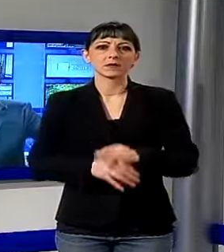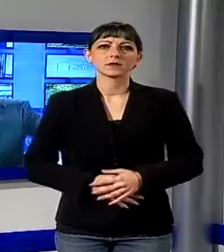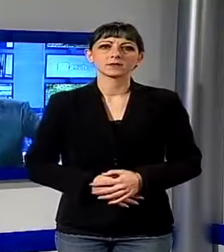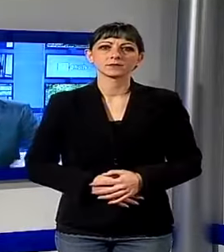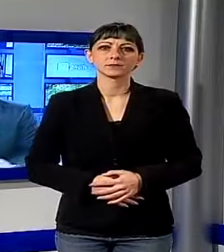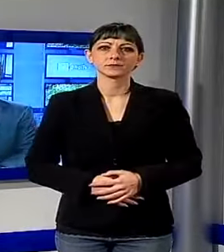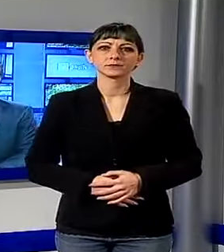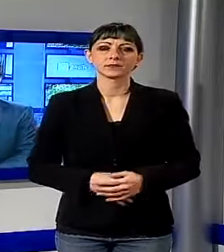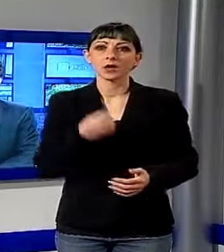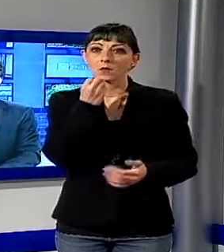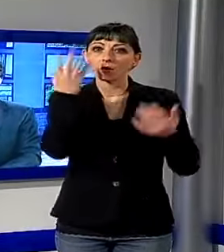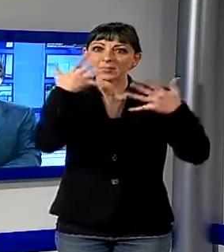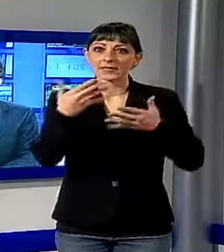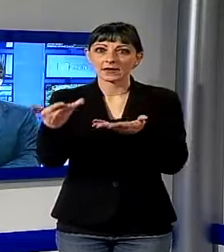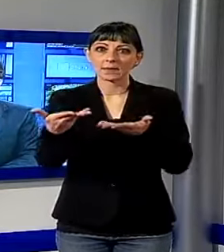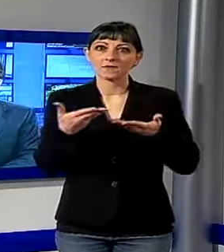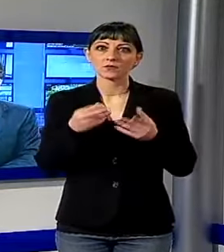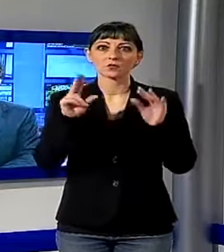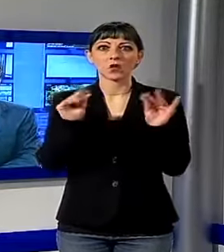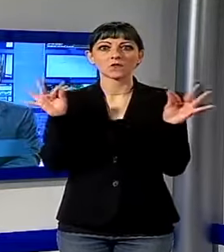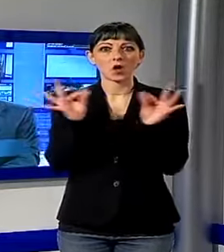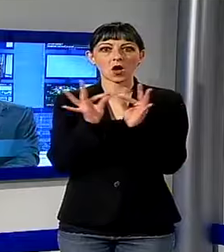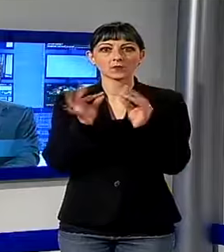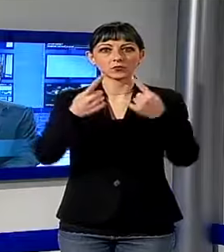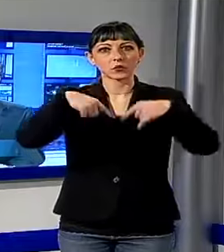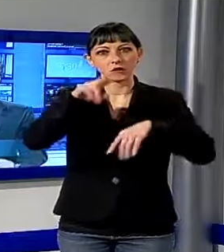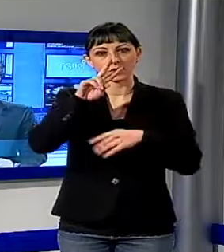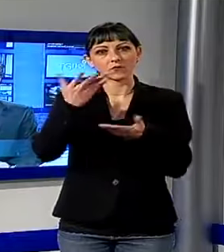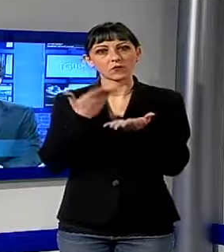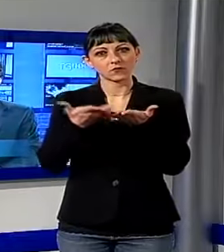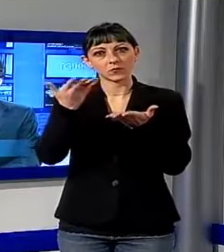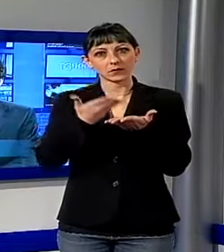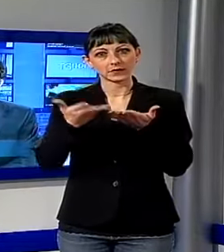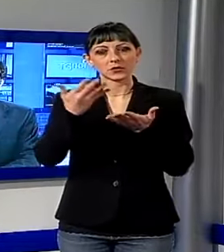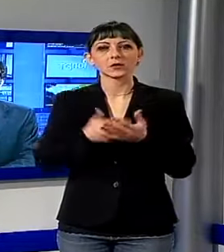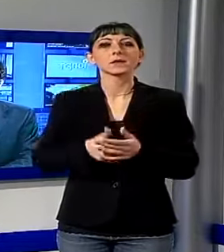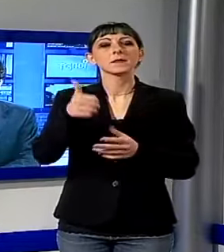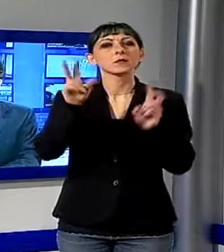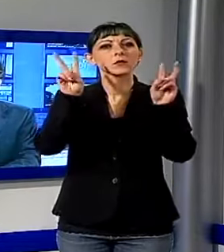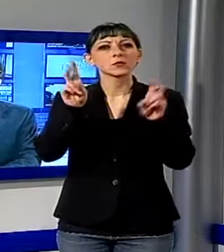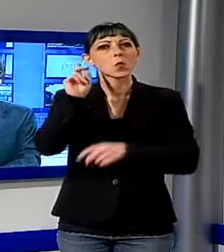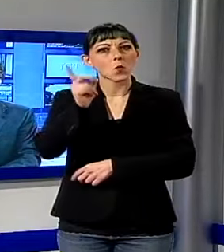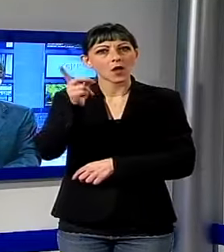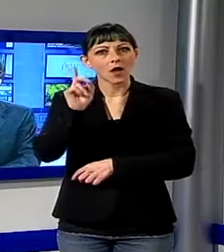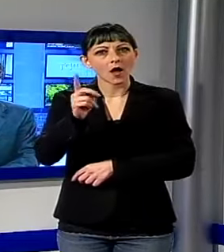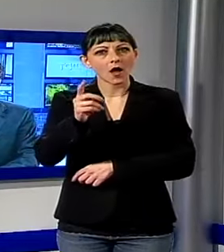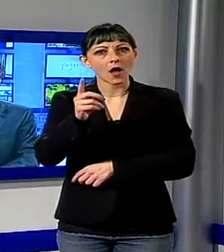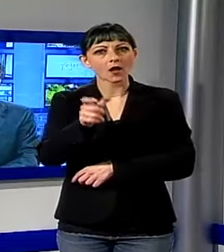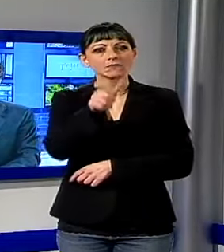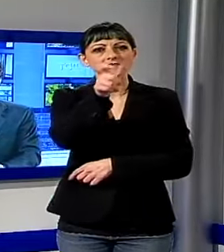Buonasera, ben trovati per questa nuova edizione del TG Noi. Dunque in primo piano ancora l'omicidio di Emanuele Iacconi.